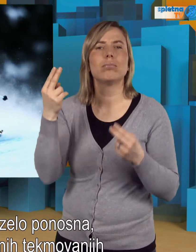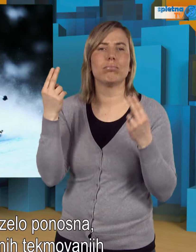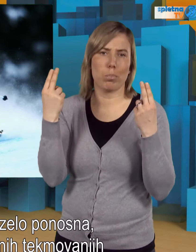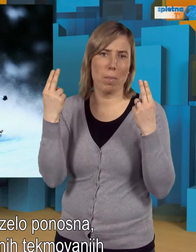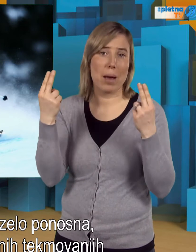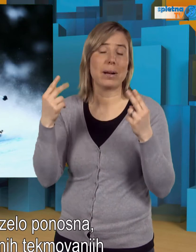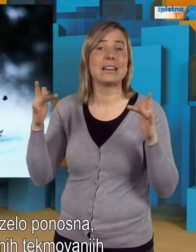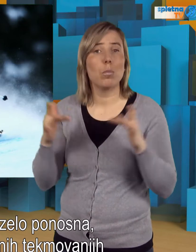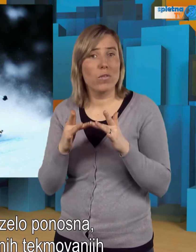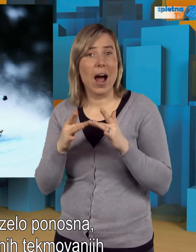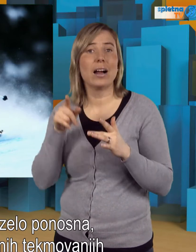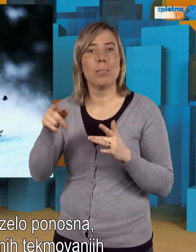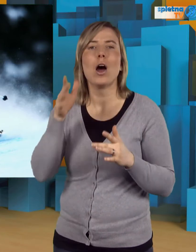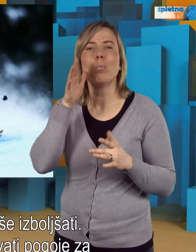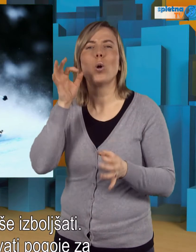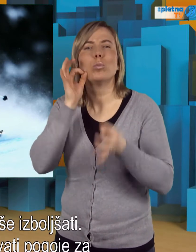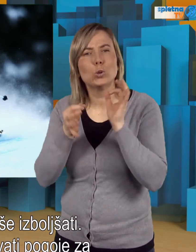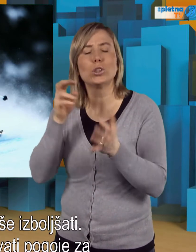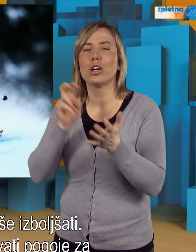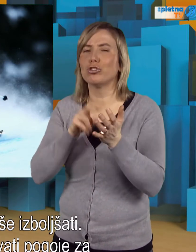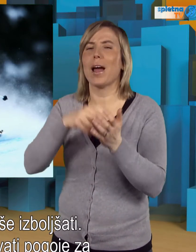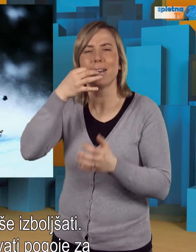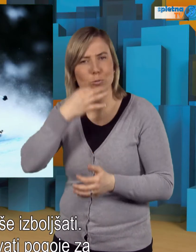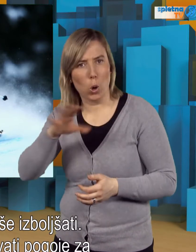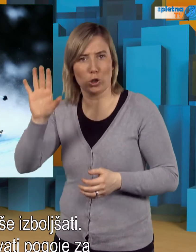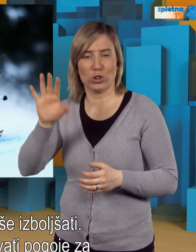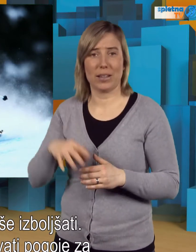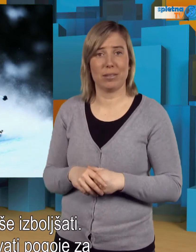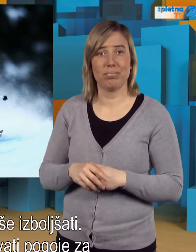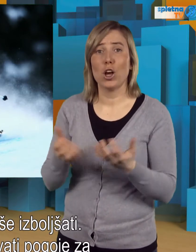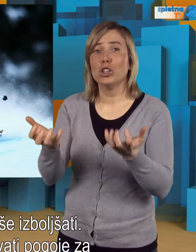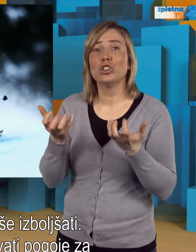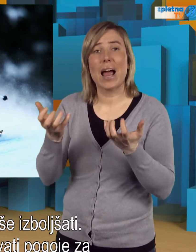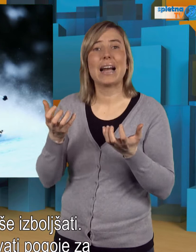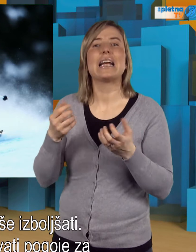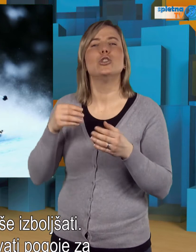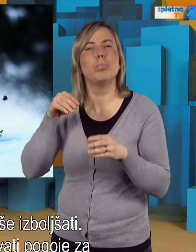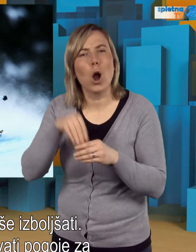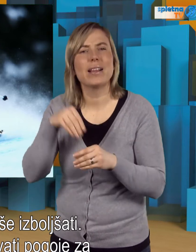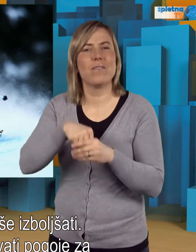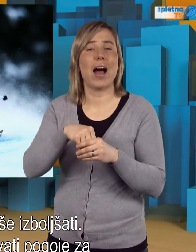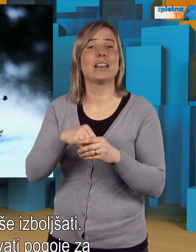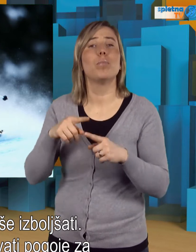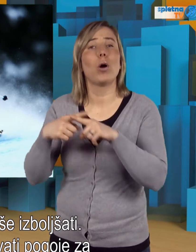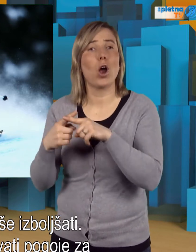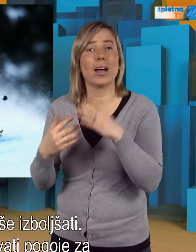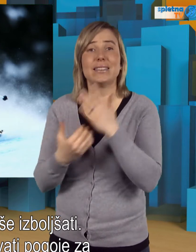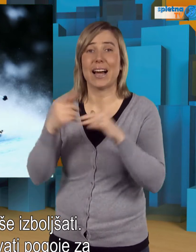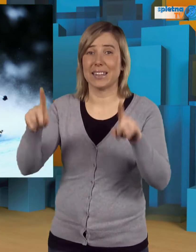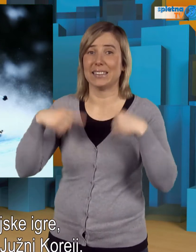pomembnih tekmovanjih pa jih bo poskusila še izboljšati. Želi namreč izpolnjevati pogoje za naslednje